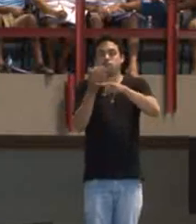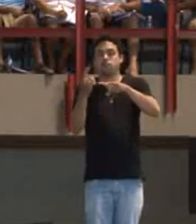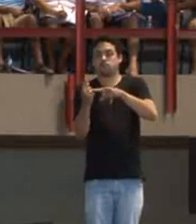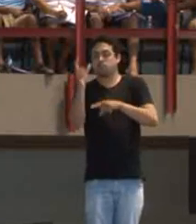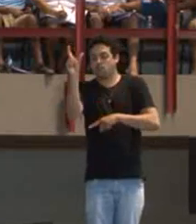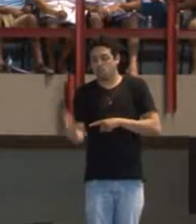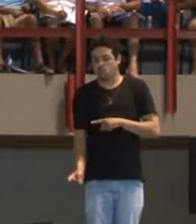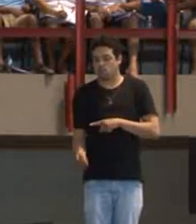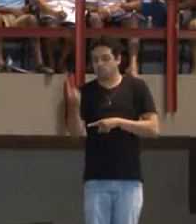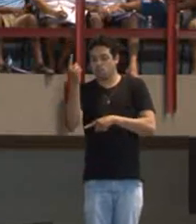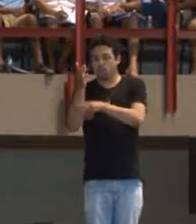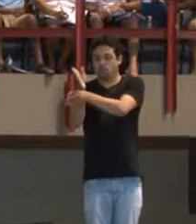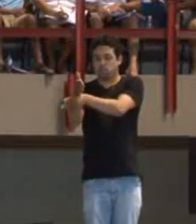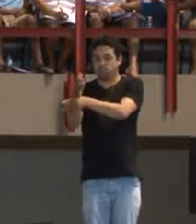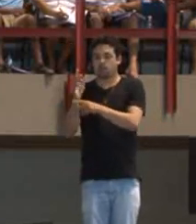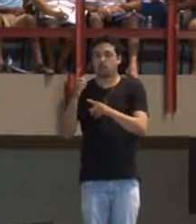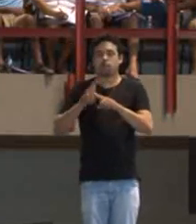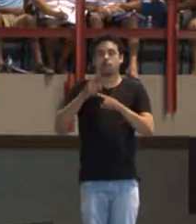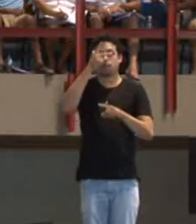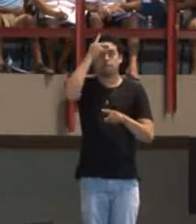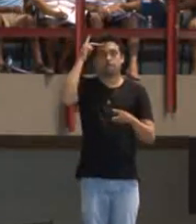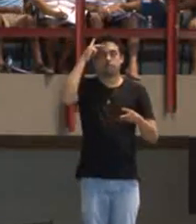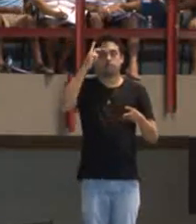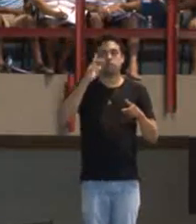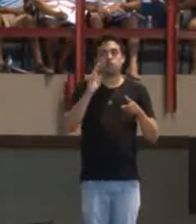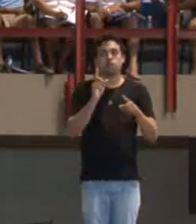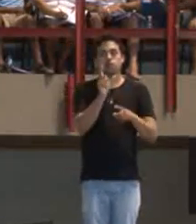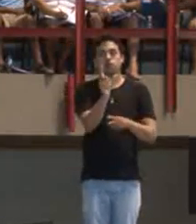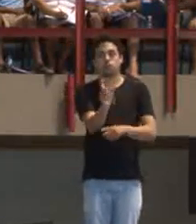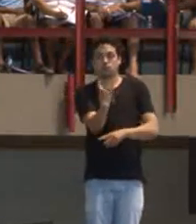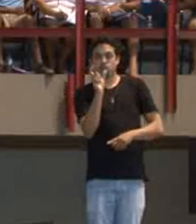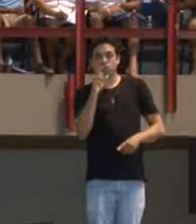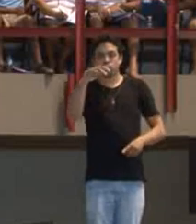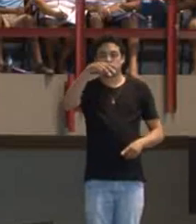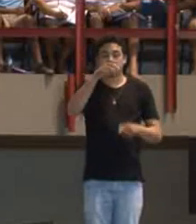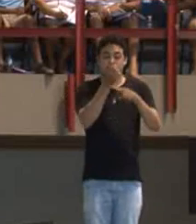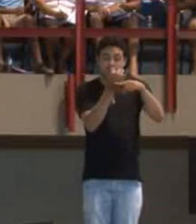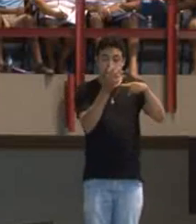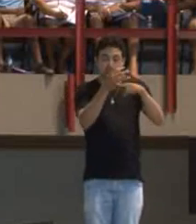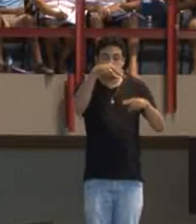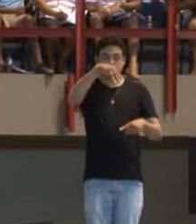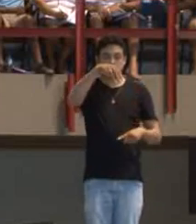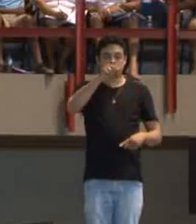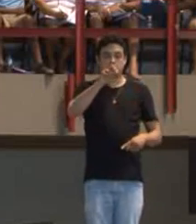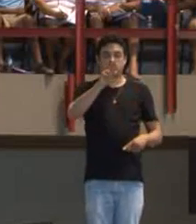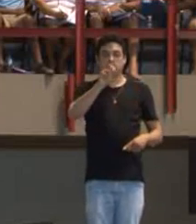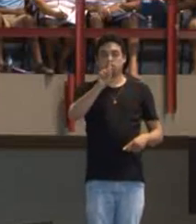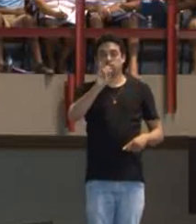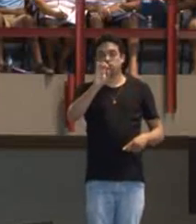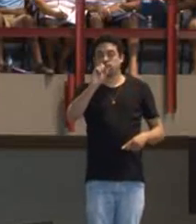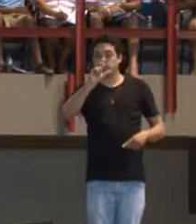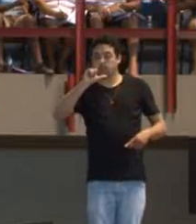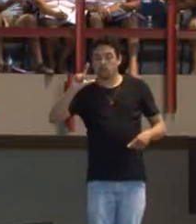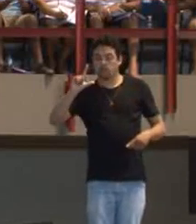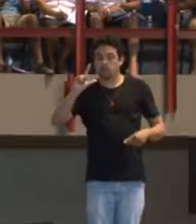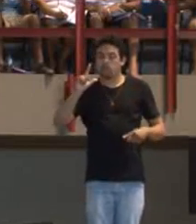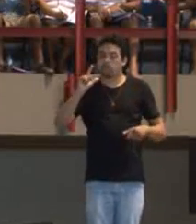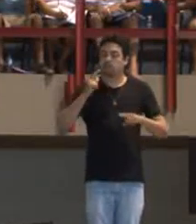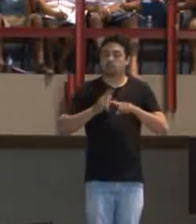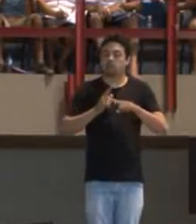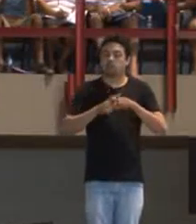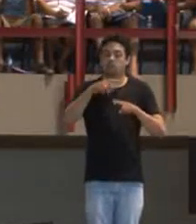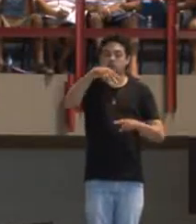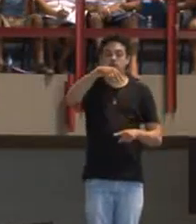um marginal. Os meus colegas brincam por causa do nome que eu escolhi. O nome é Física Marginal. O que